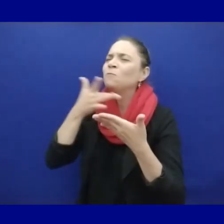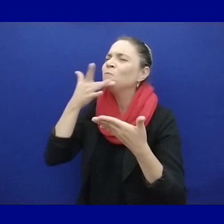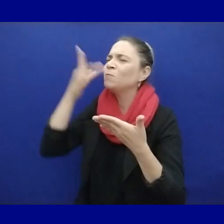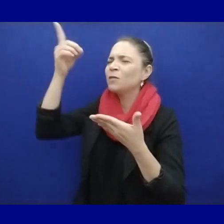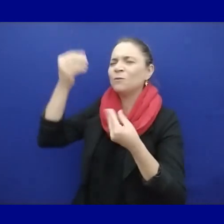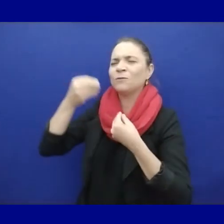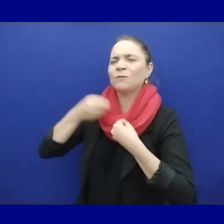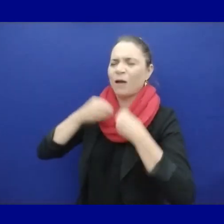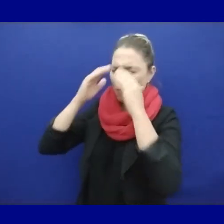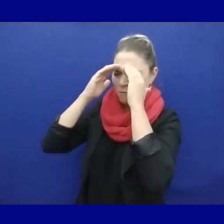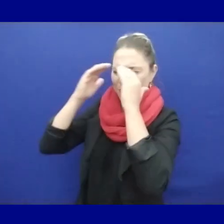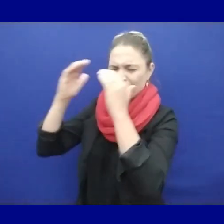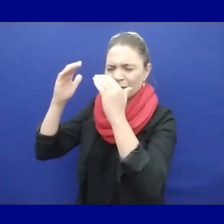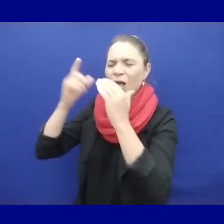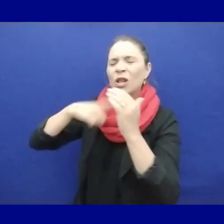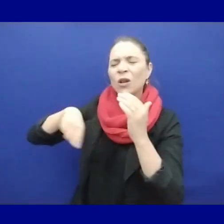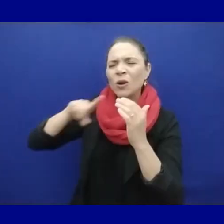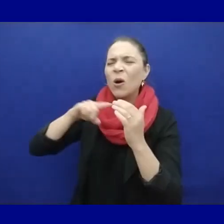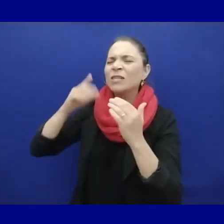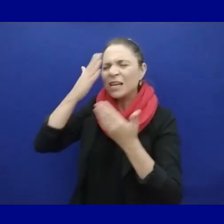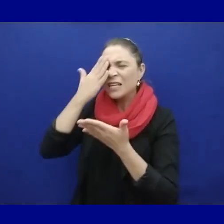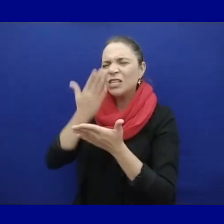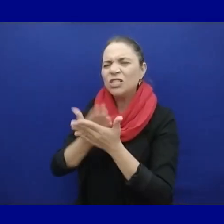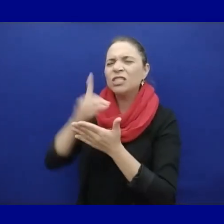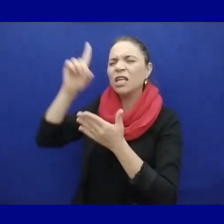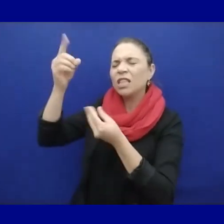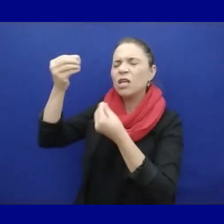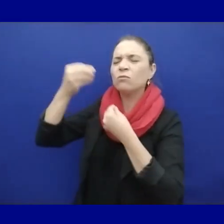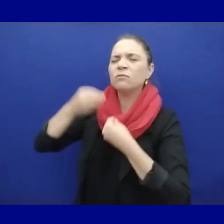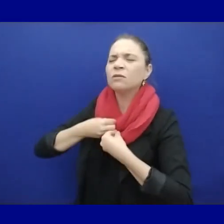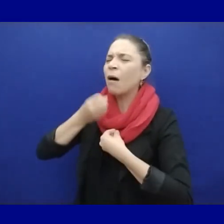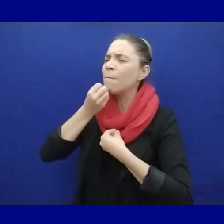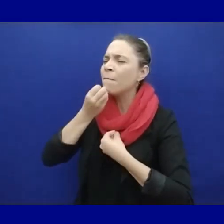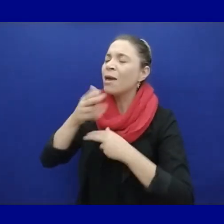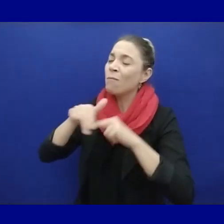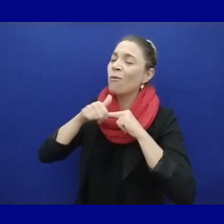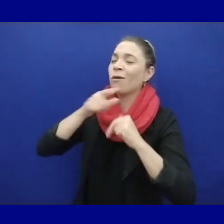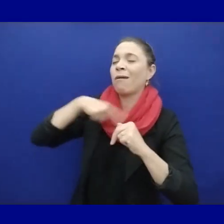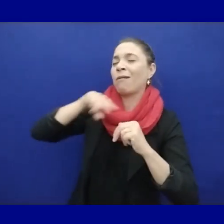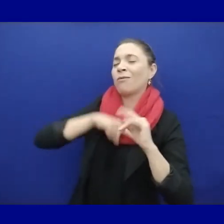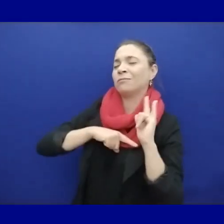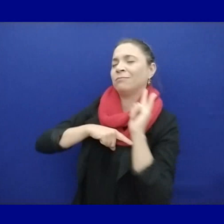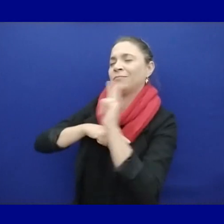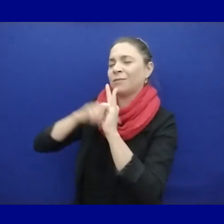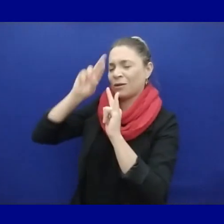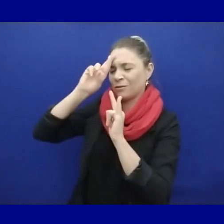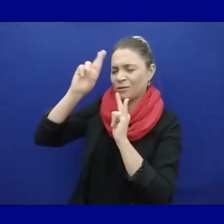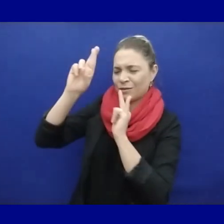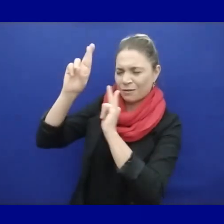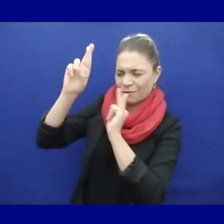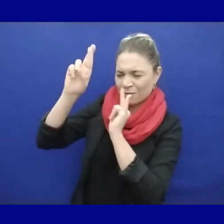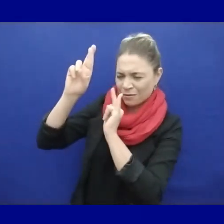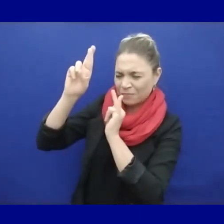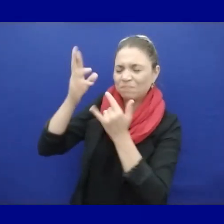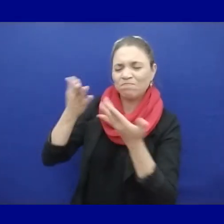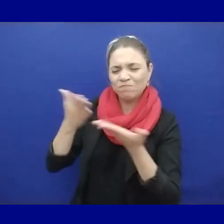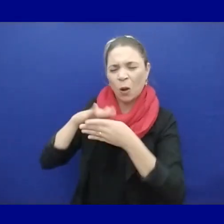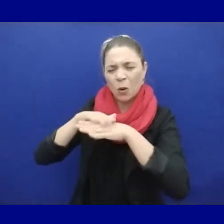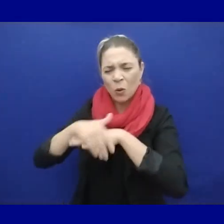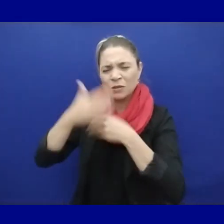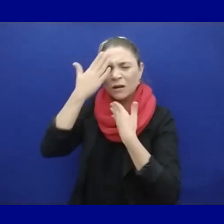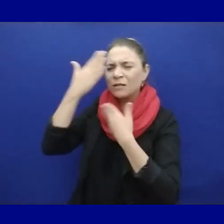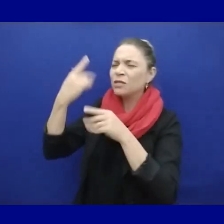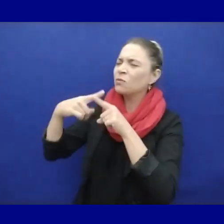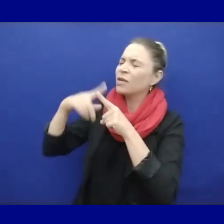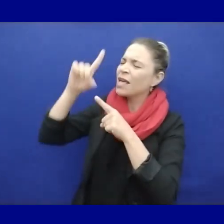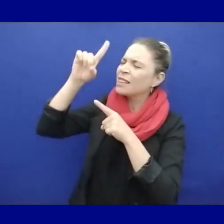porque todas as coisas cooperam para o bem daqueles que amam ao Senhor. Nós Te adoramos nessa noite, ó Pai. Te agradecemos